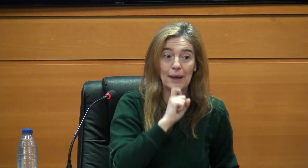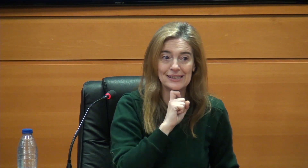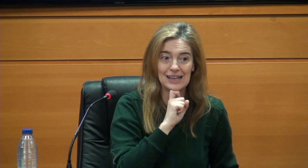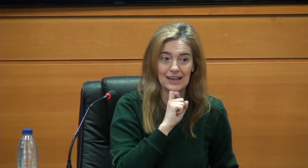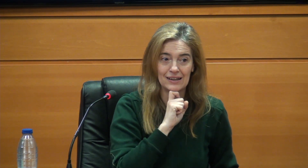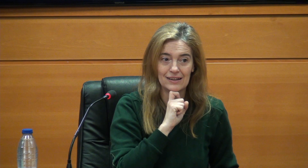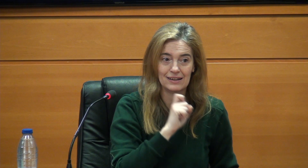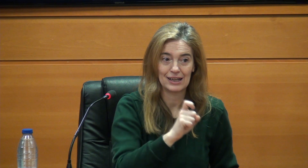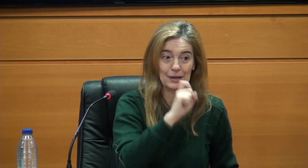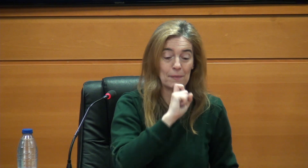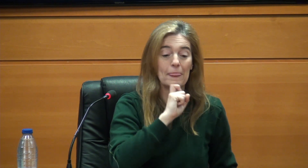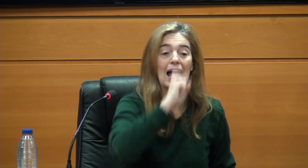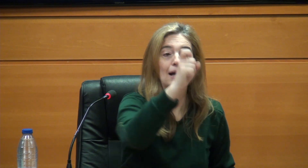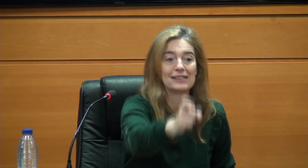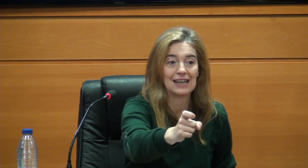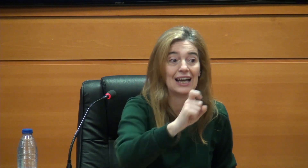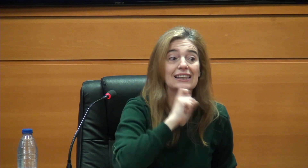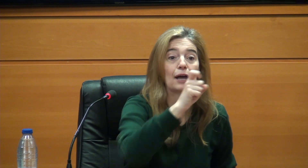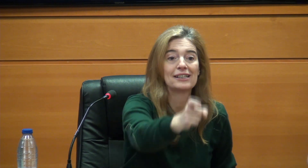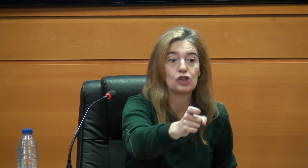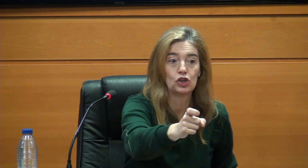me avisas o te aviso